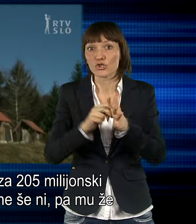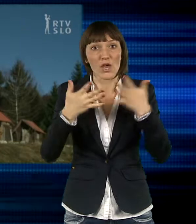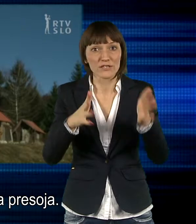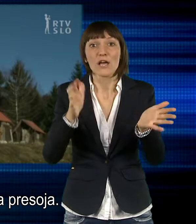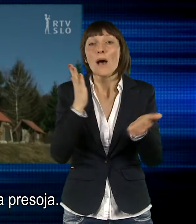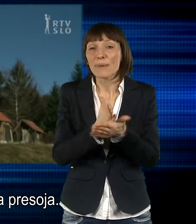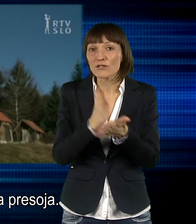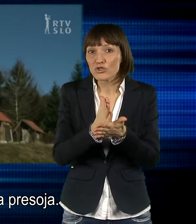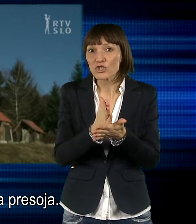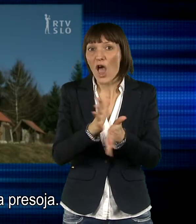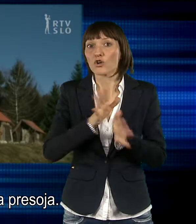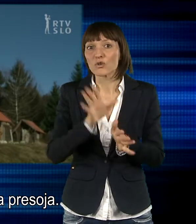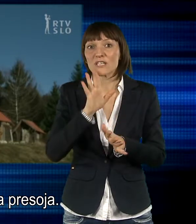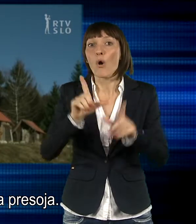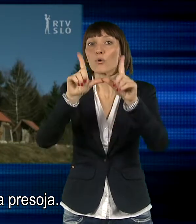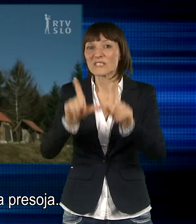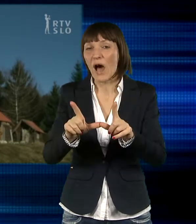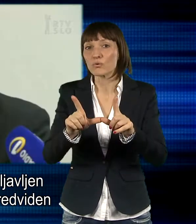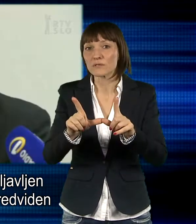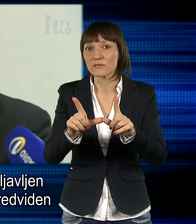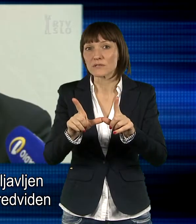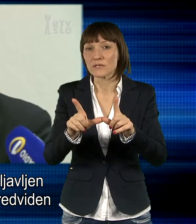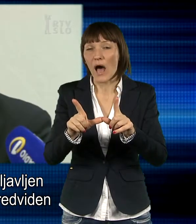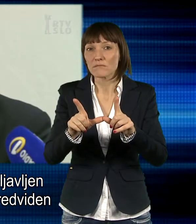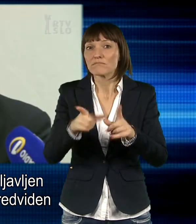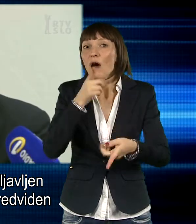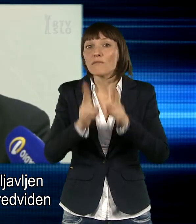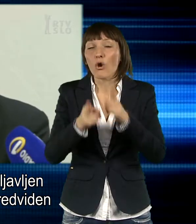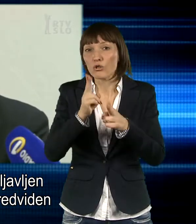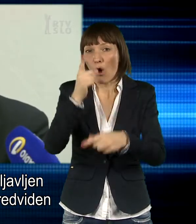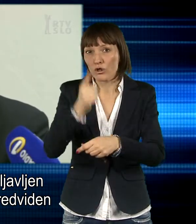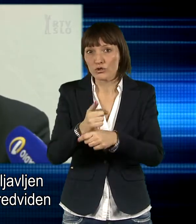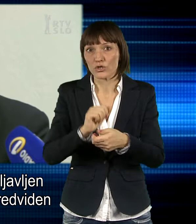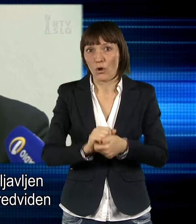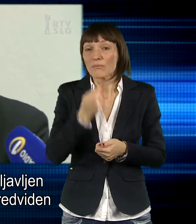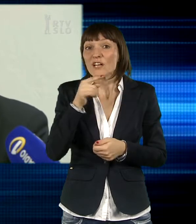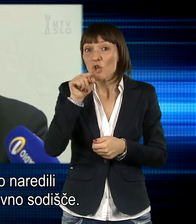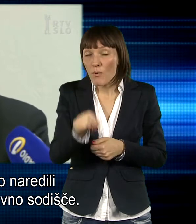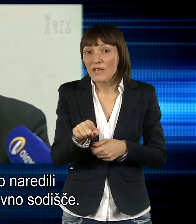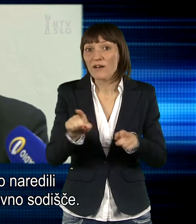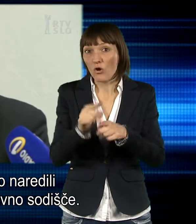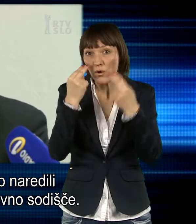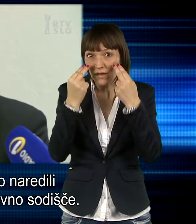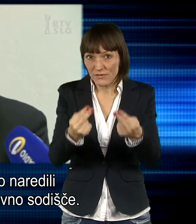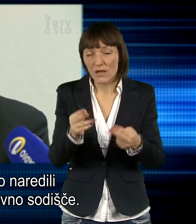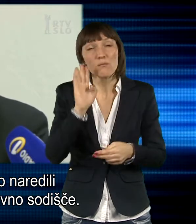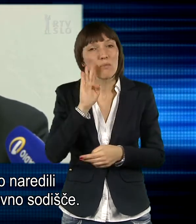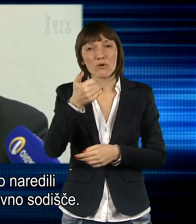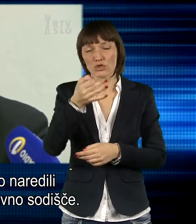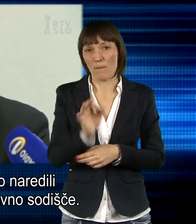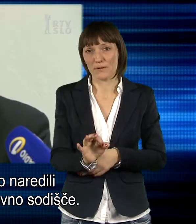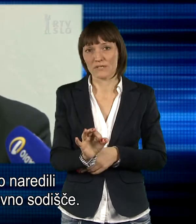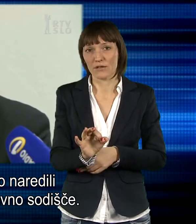mu že grozi ustavna presoja. Če bo uveljavljen tak, kot je predviden, bomo